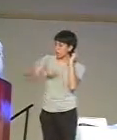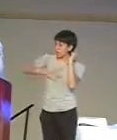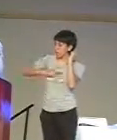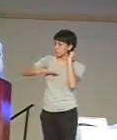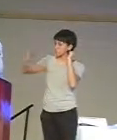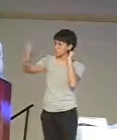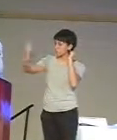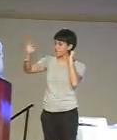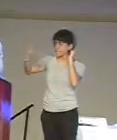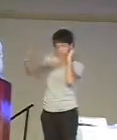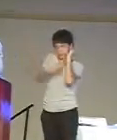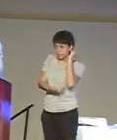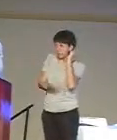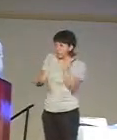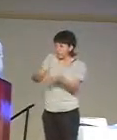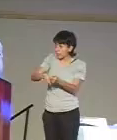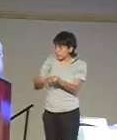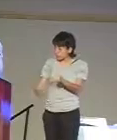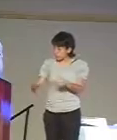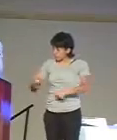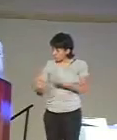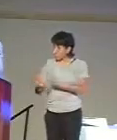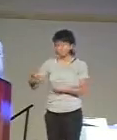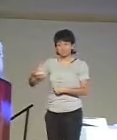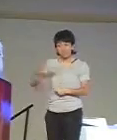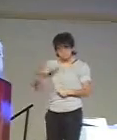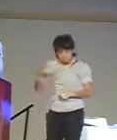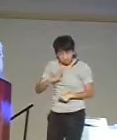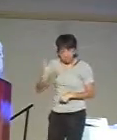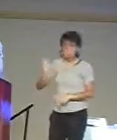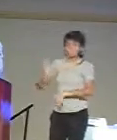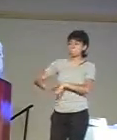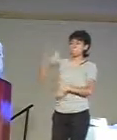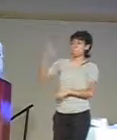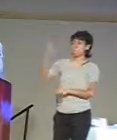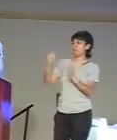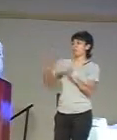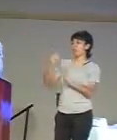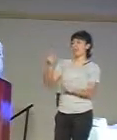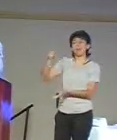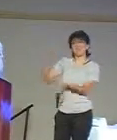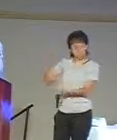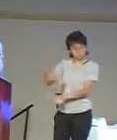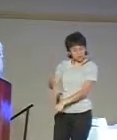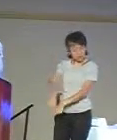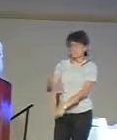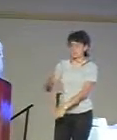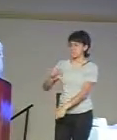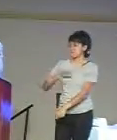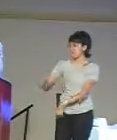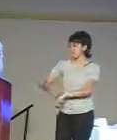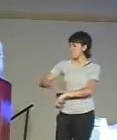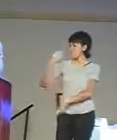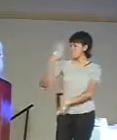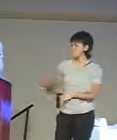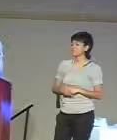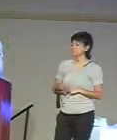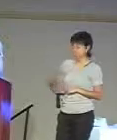Más de 2.000 en el 2008. Pero vean algo también preocupante.